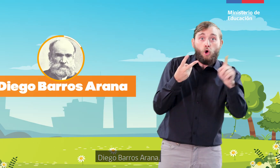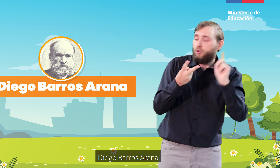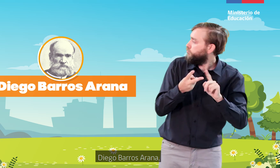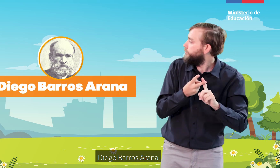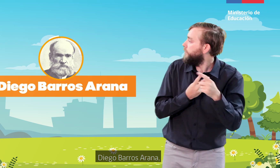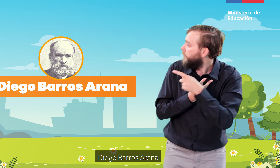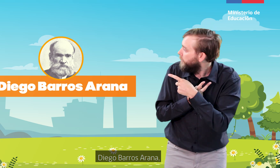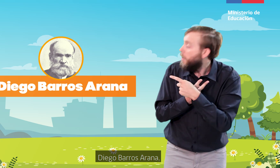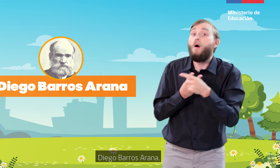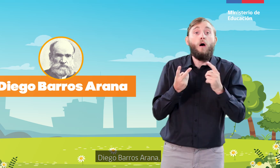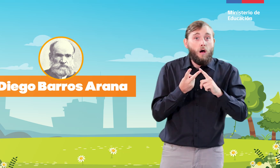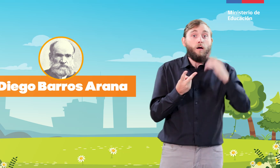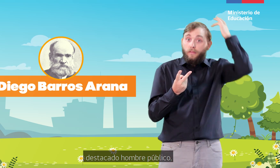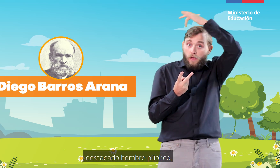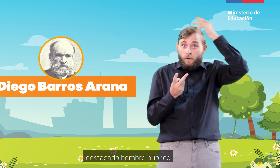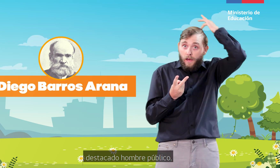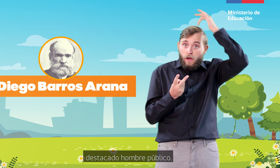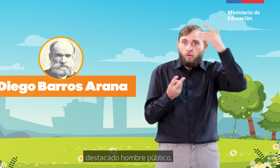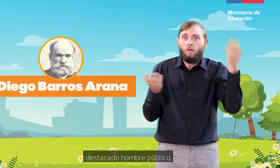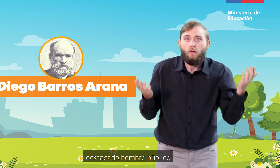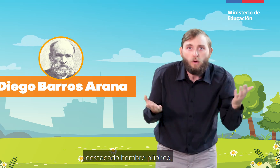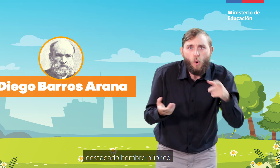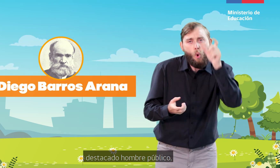Diego Barros Arana, destacado hombre público,